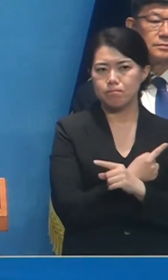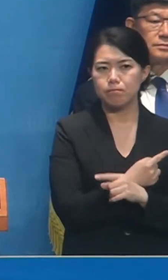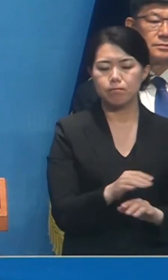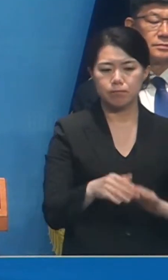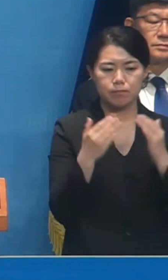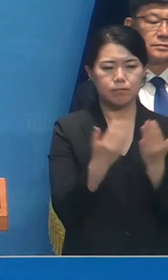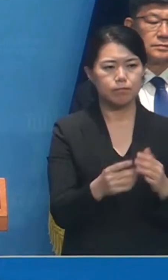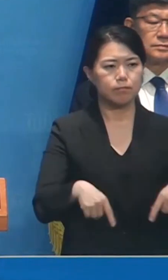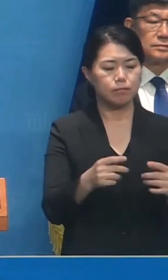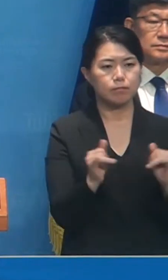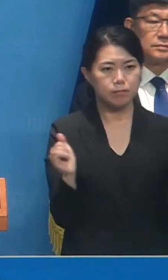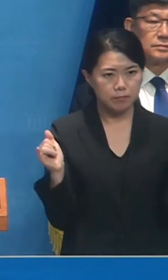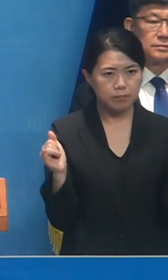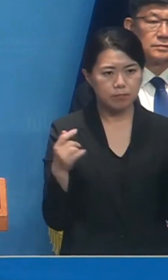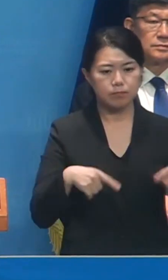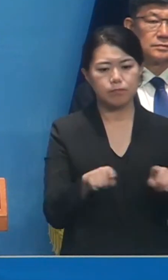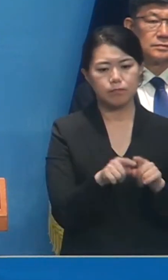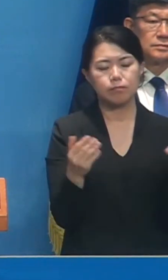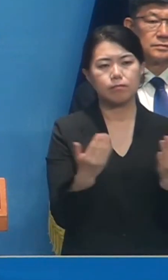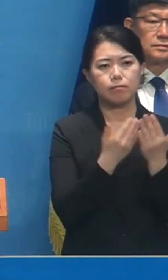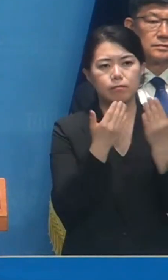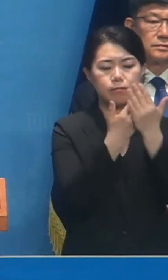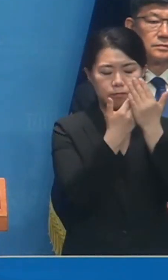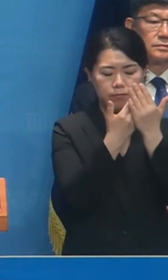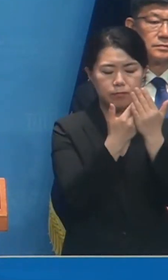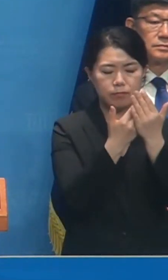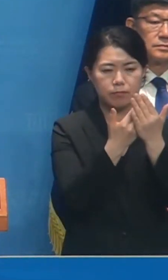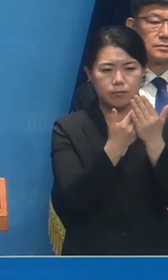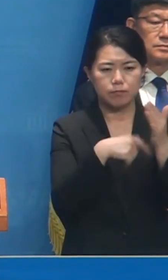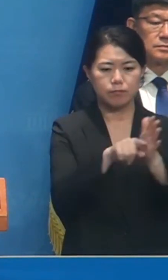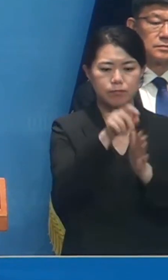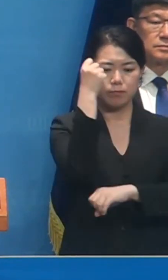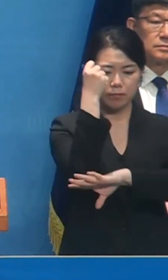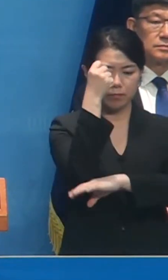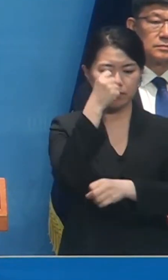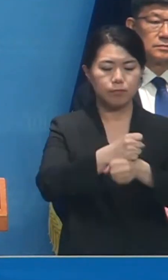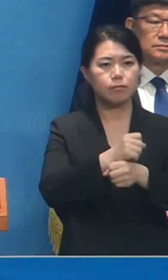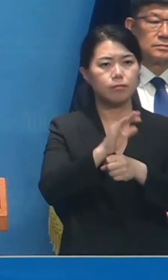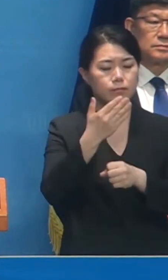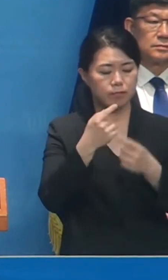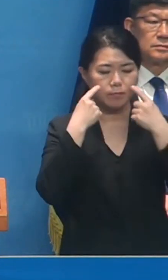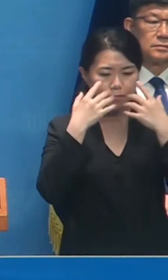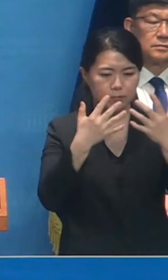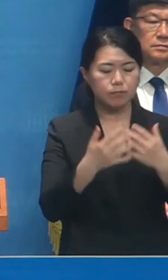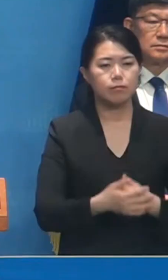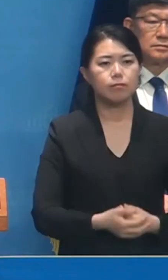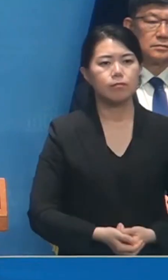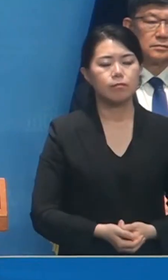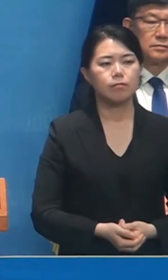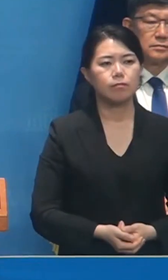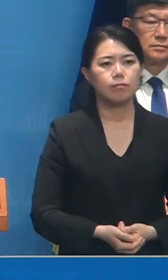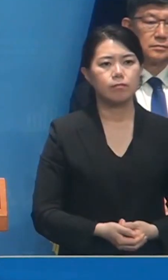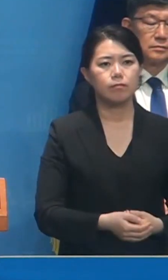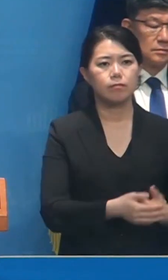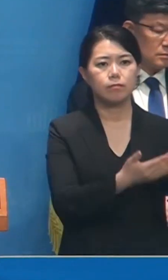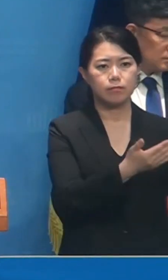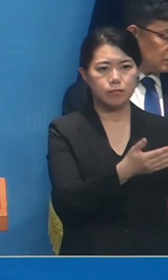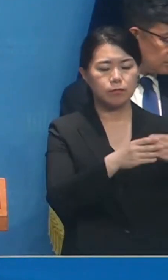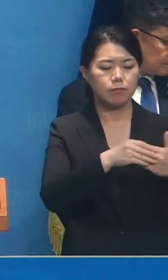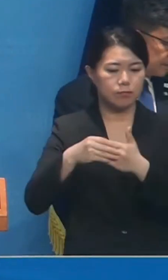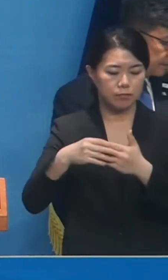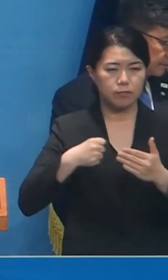모든 참여 주체가 함께 성장할 수 있는 기반을 마련할 것이라고 확신합니다. 후보님의 리더십